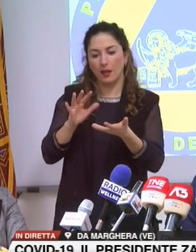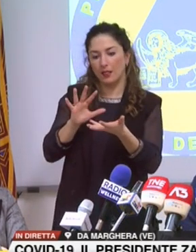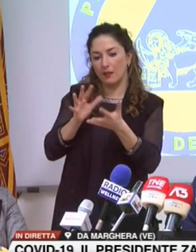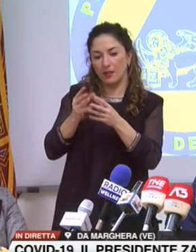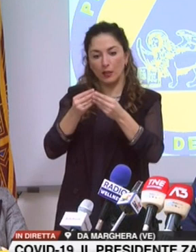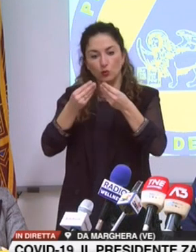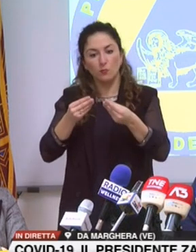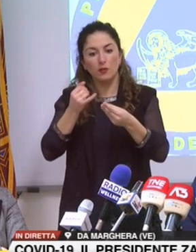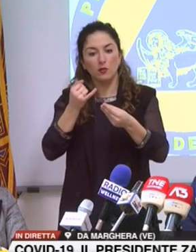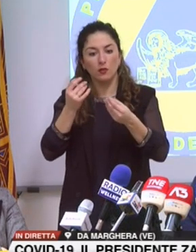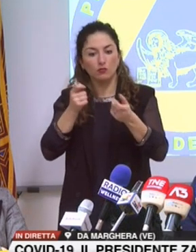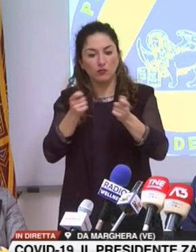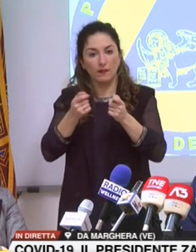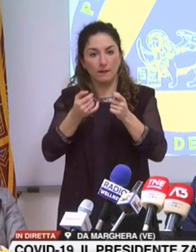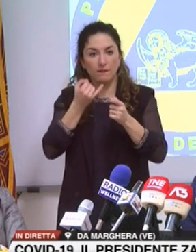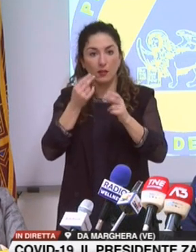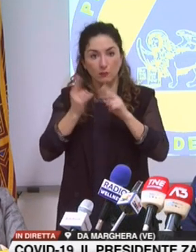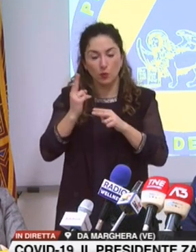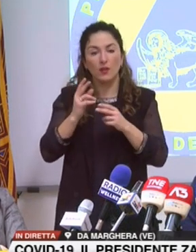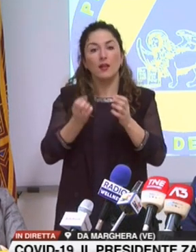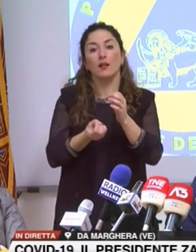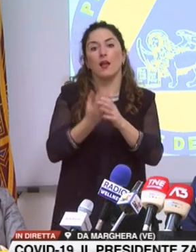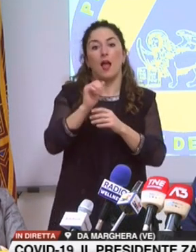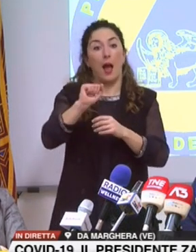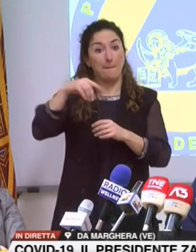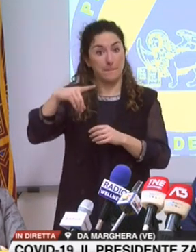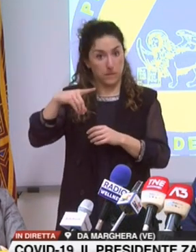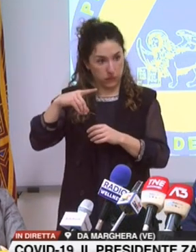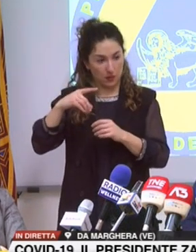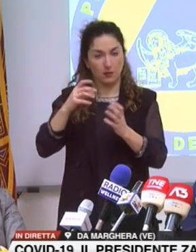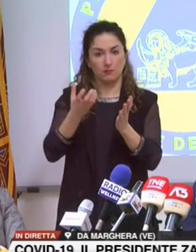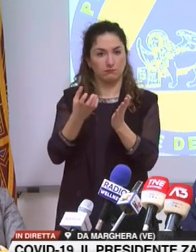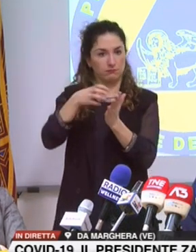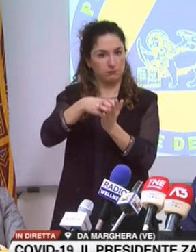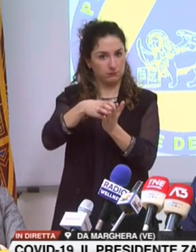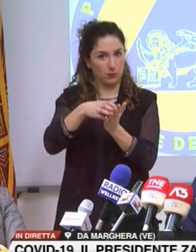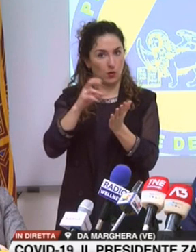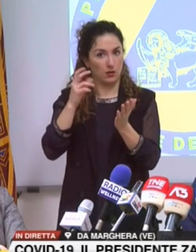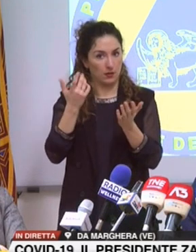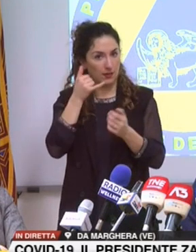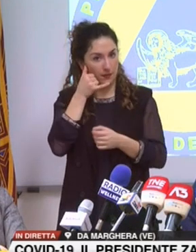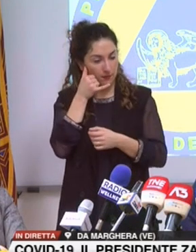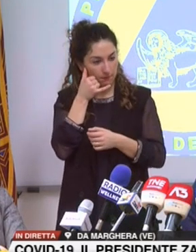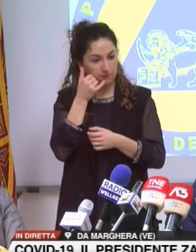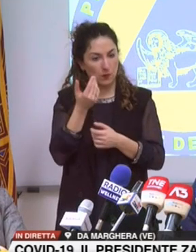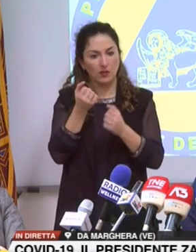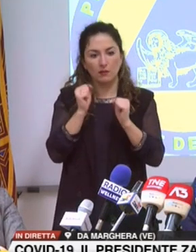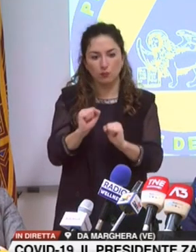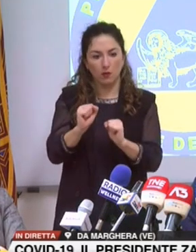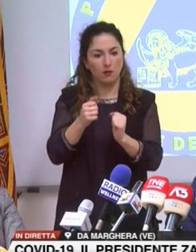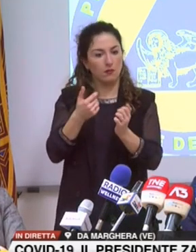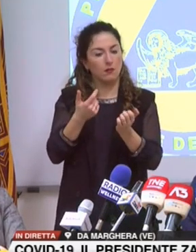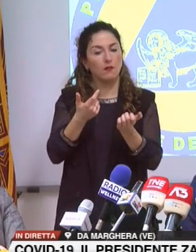di gestione è stata creata un'applicazione per il telefonino apposta, in modo da poter vaccinare e registrare